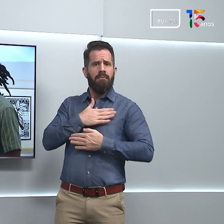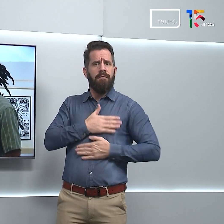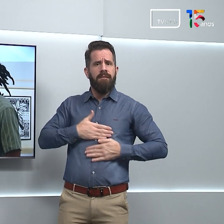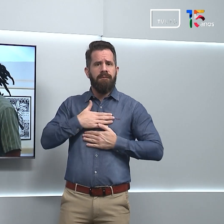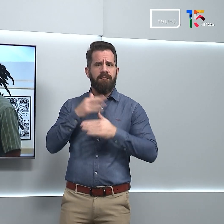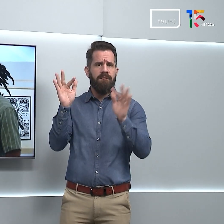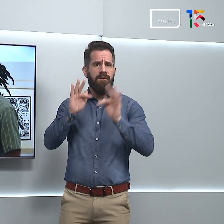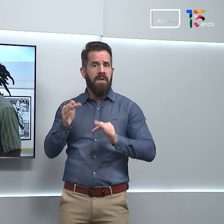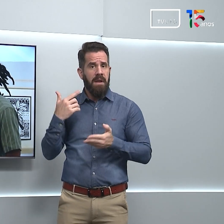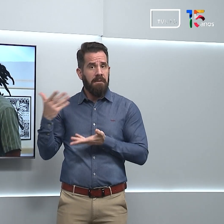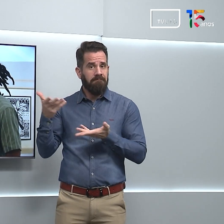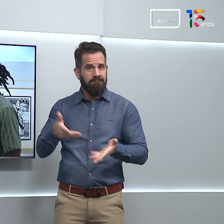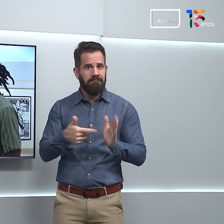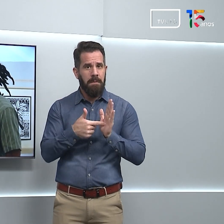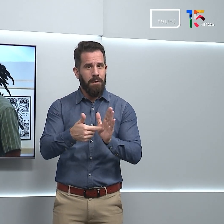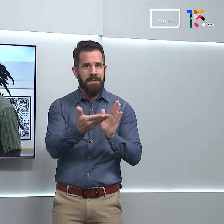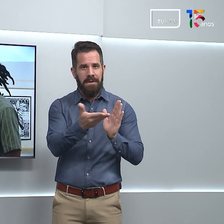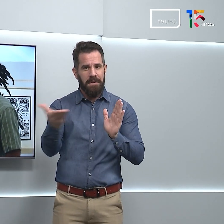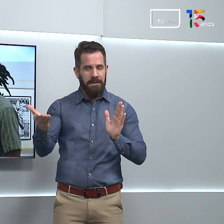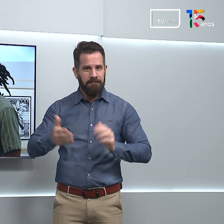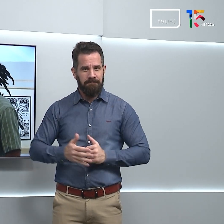feliz.